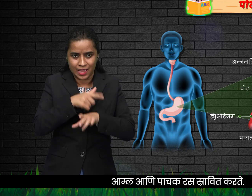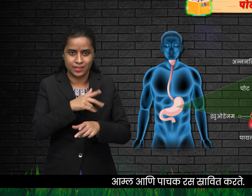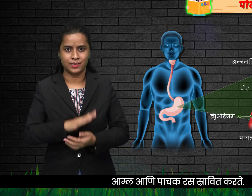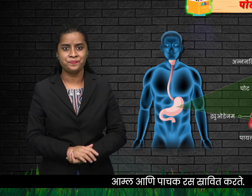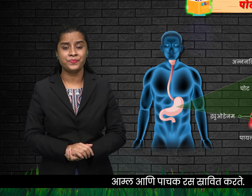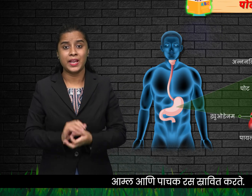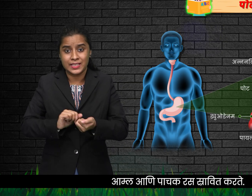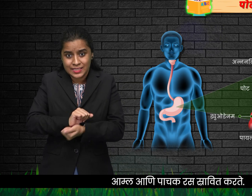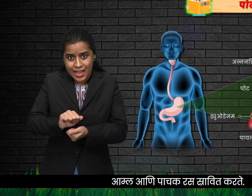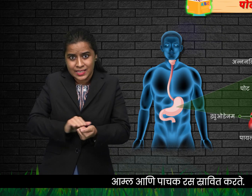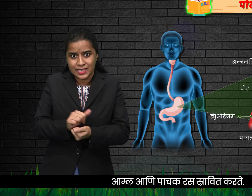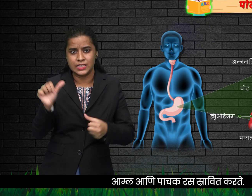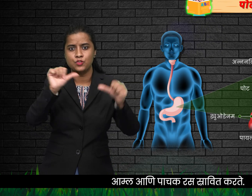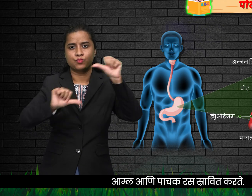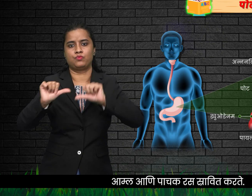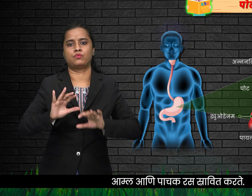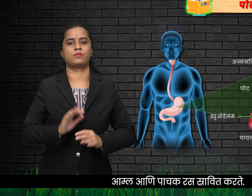रस स्त्रवित करते.